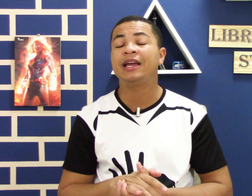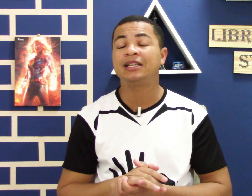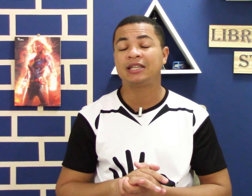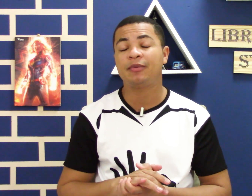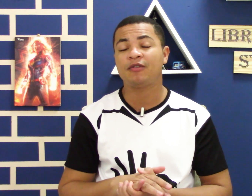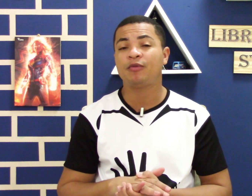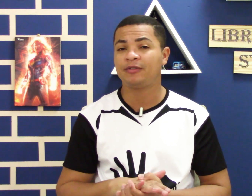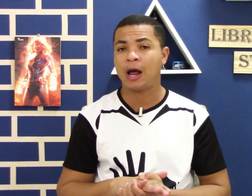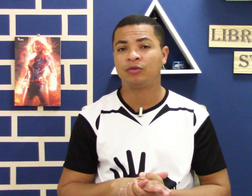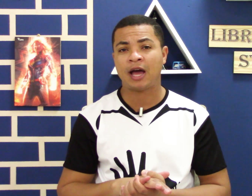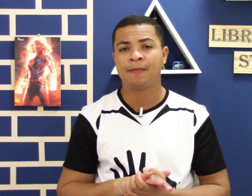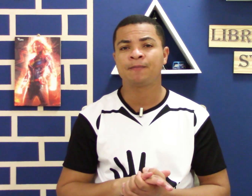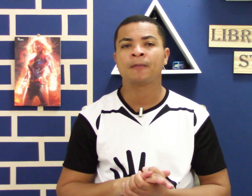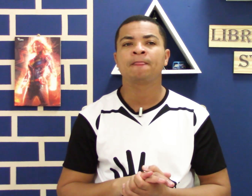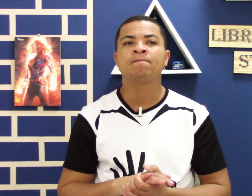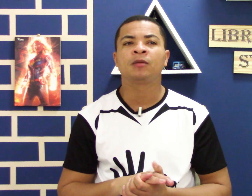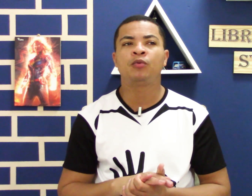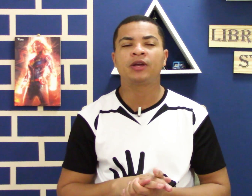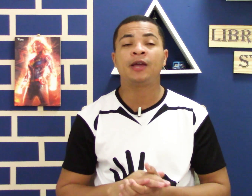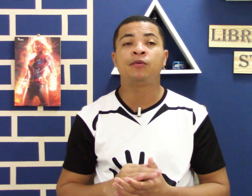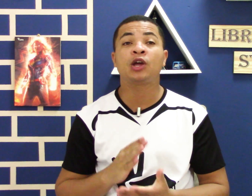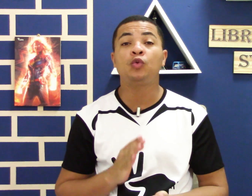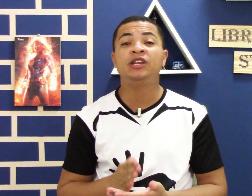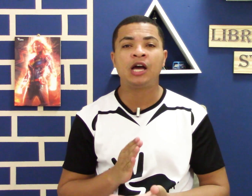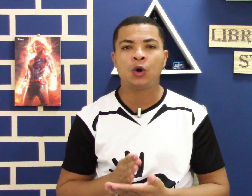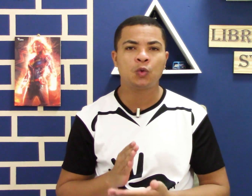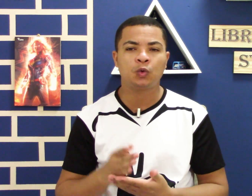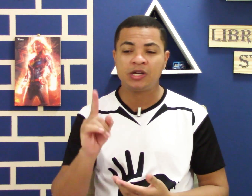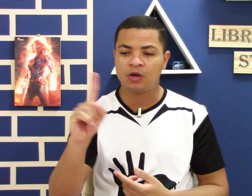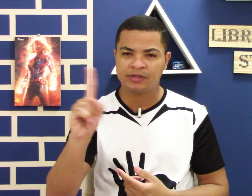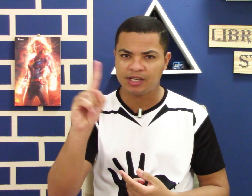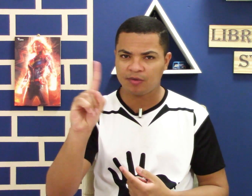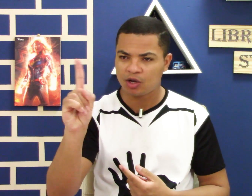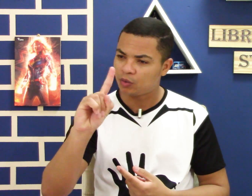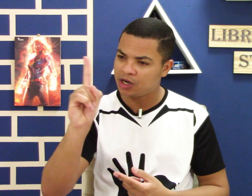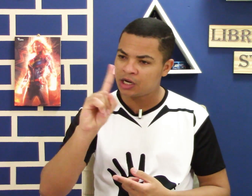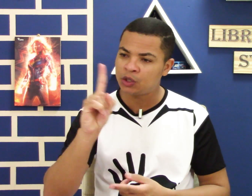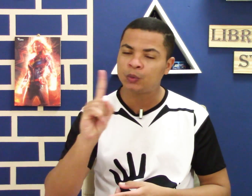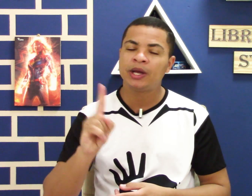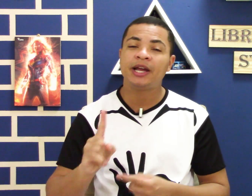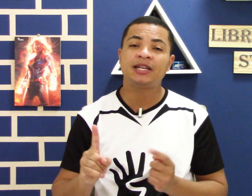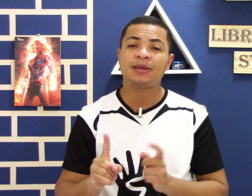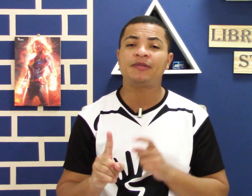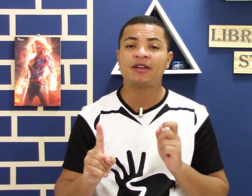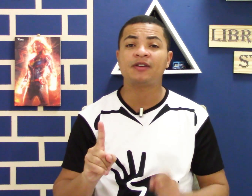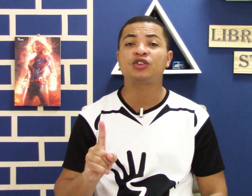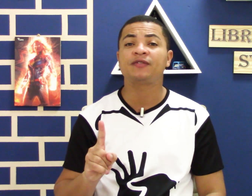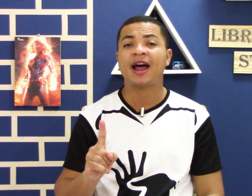eles sempre vão para o final, tá? Por quê? Porque o nãozinho, que é o não, ele sempre vai em final de